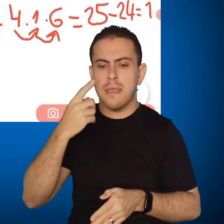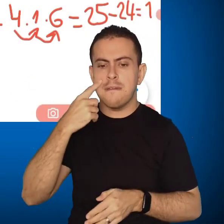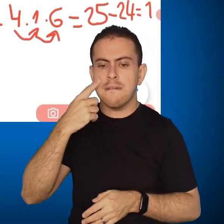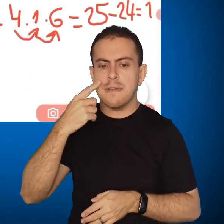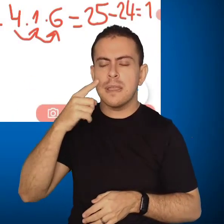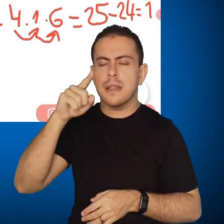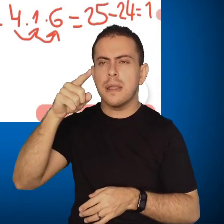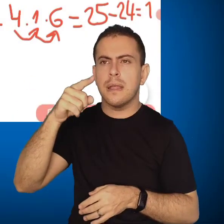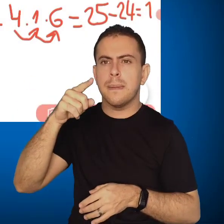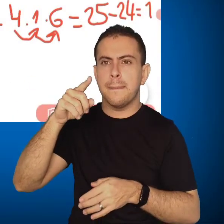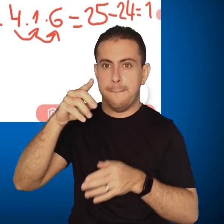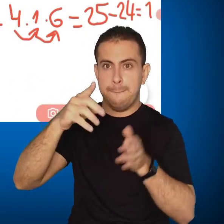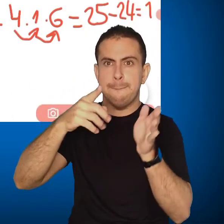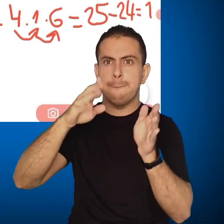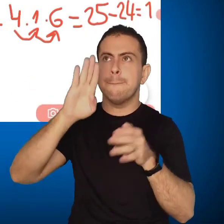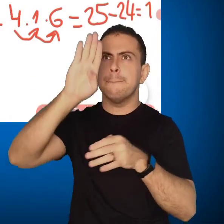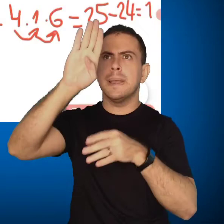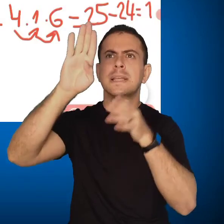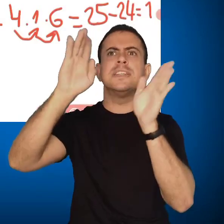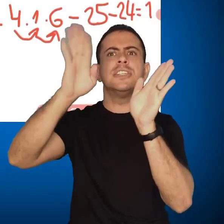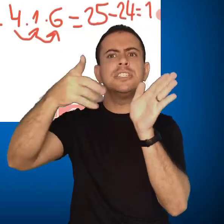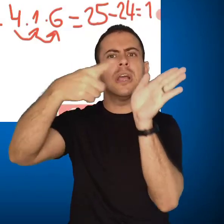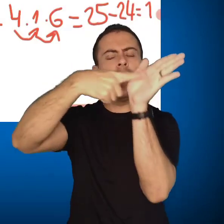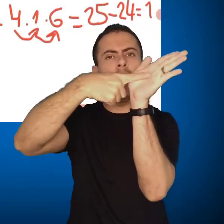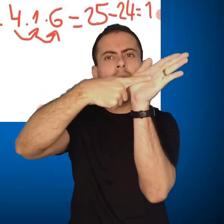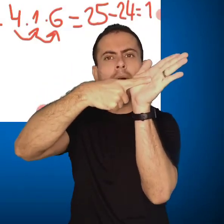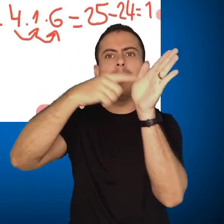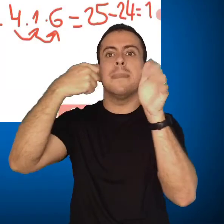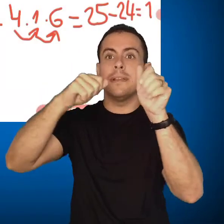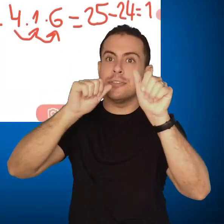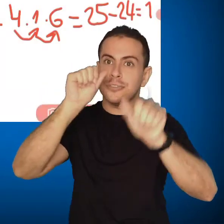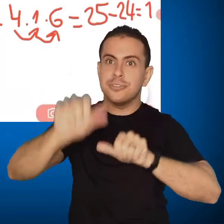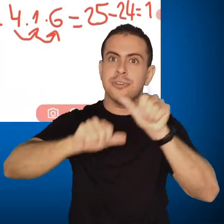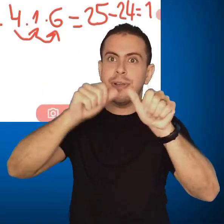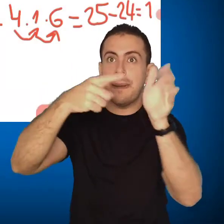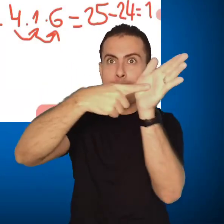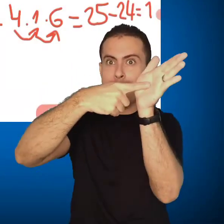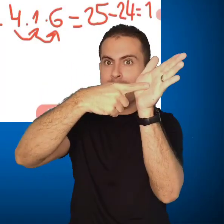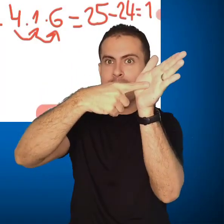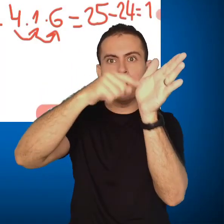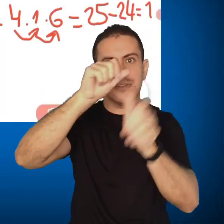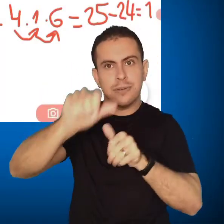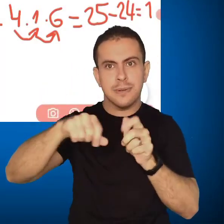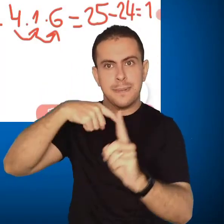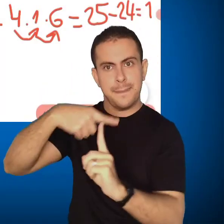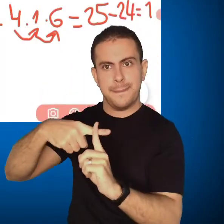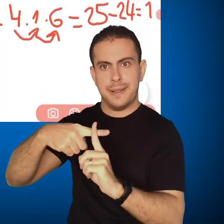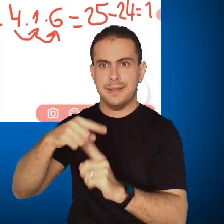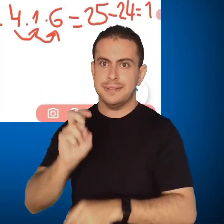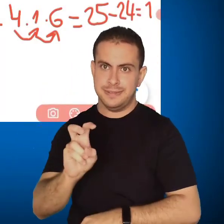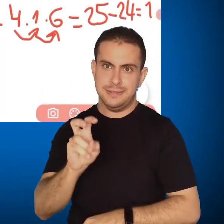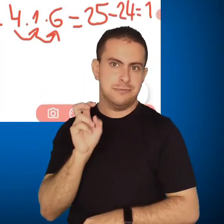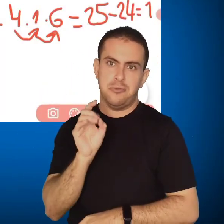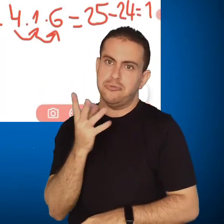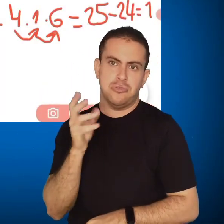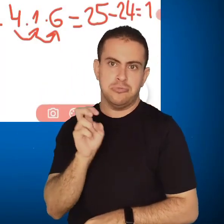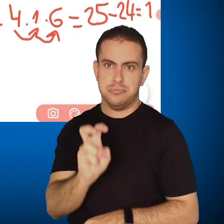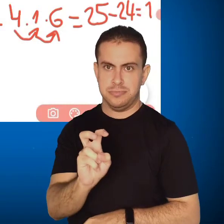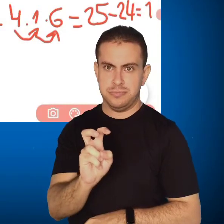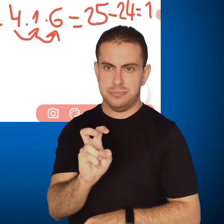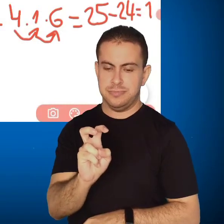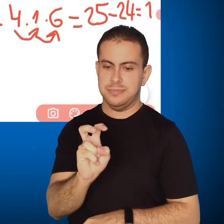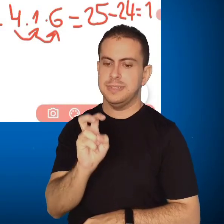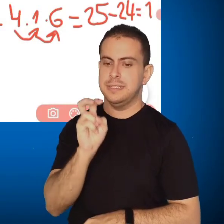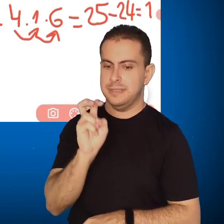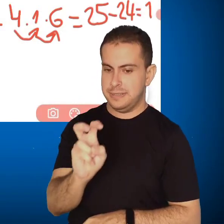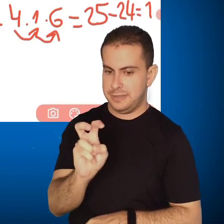o sinal do b. Troca o sinal aqui do b da equação, que você está vendo que é menos 5. Trocando fica mais 5. Então, menos b